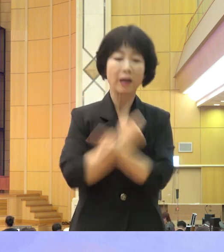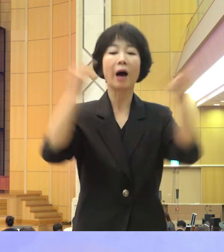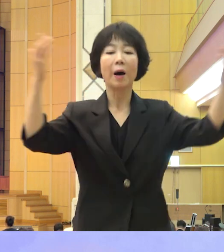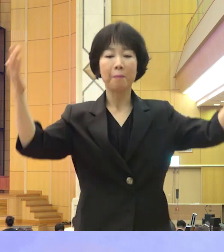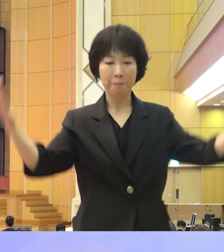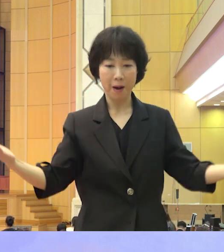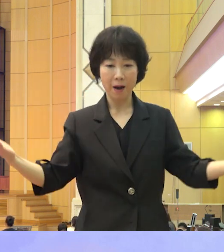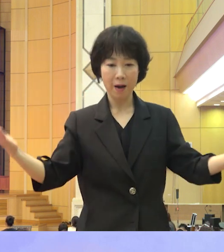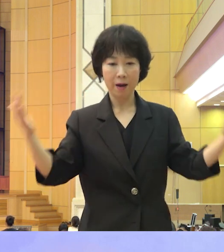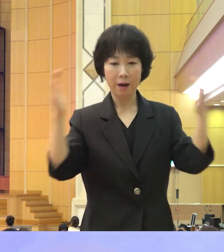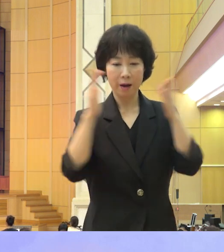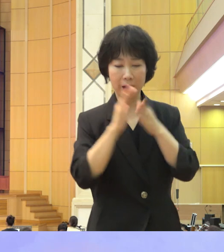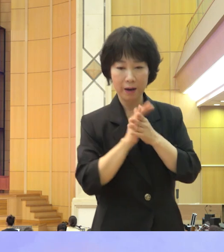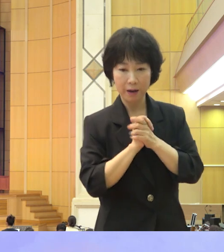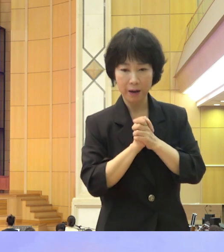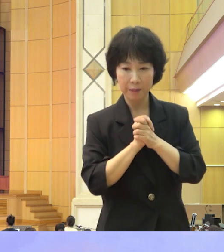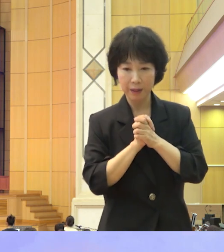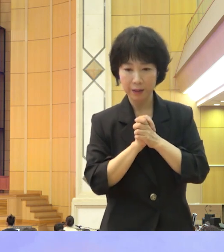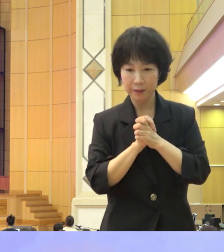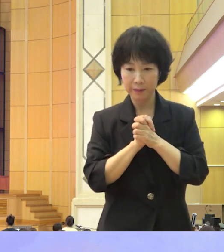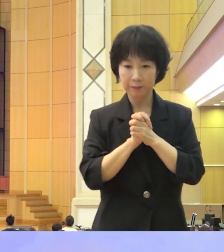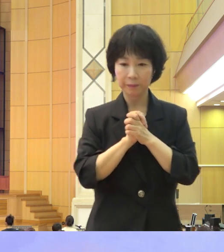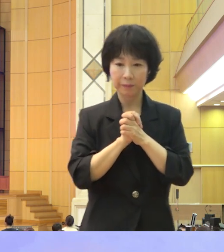여호와 라파